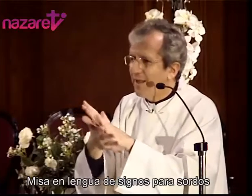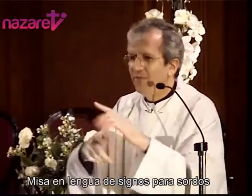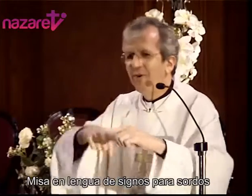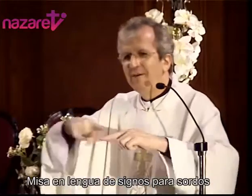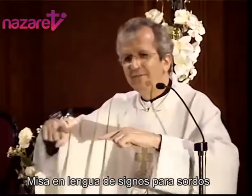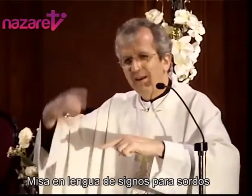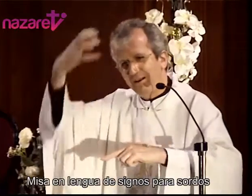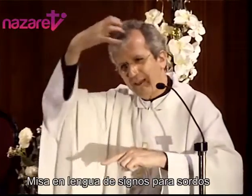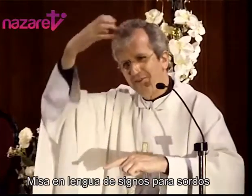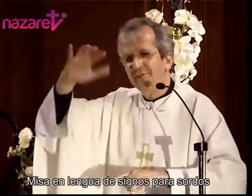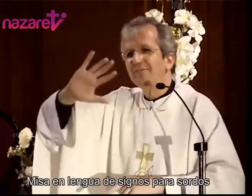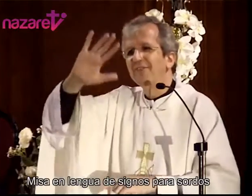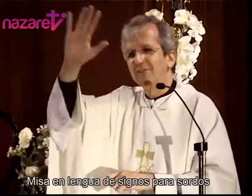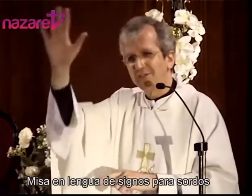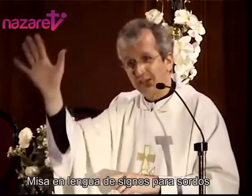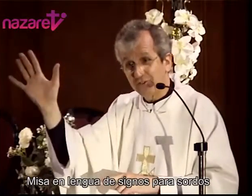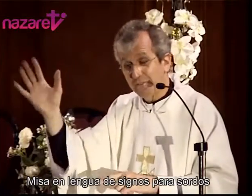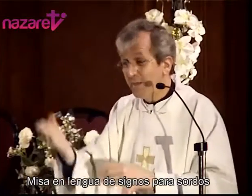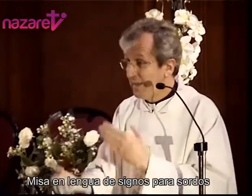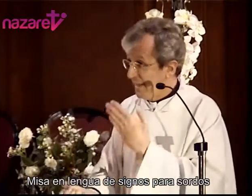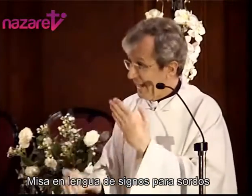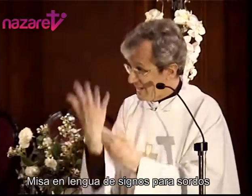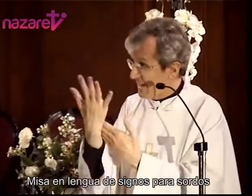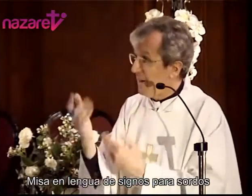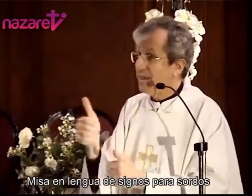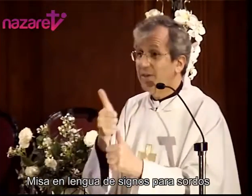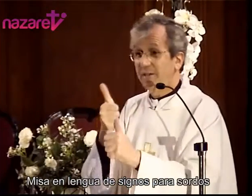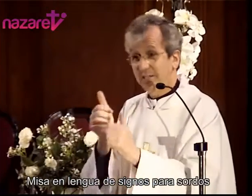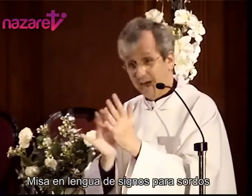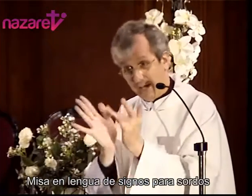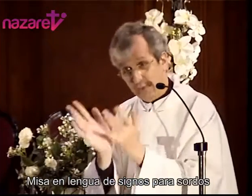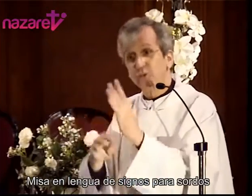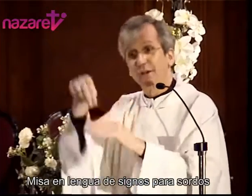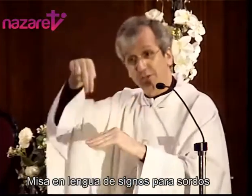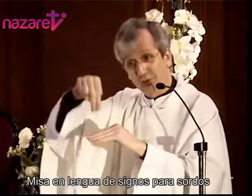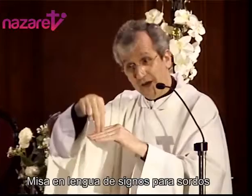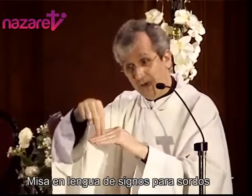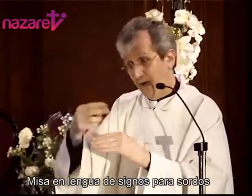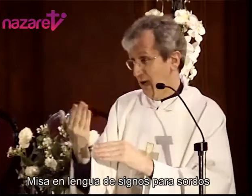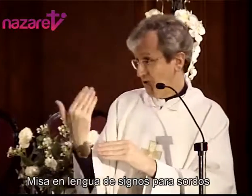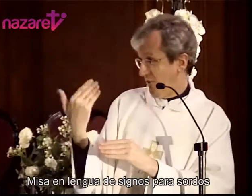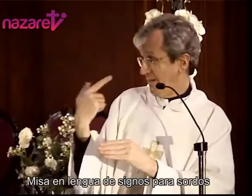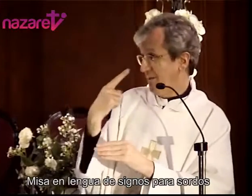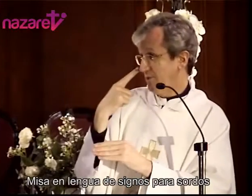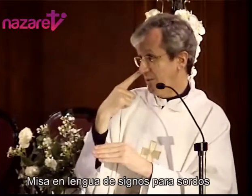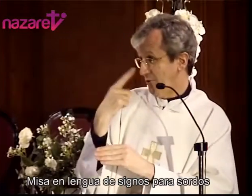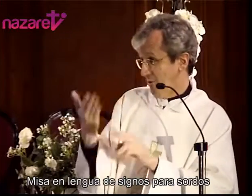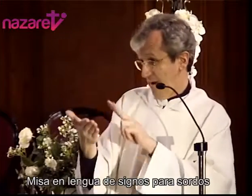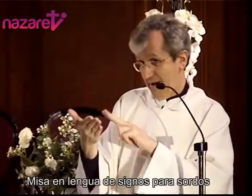les va hablando del reino de los cielos. Esas apariciones de Jesús resucitado son las que hemos estado